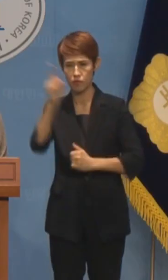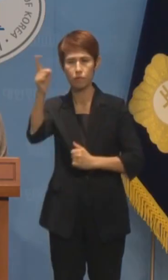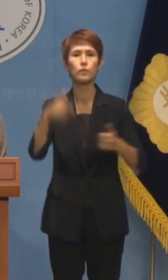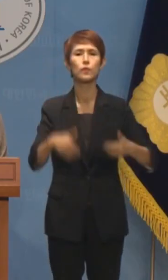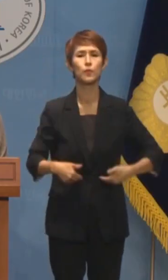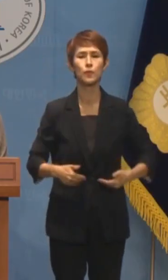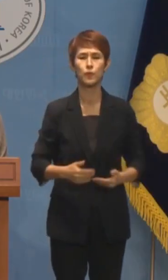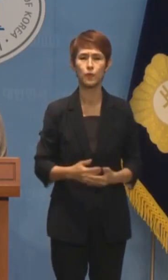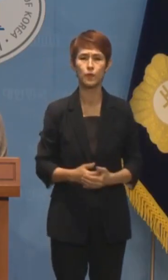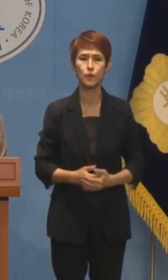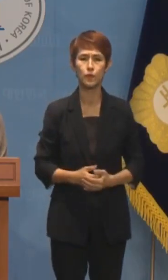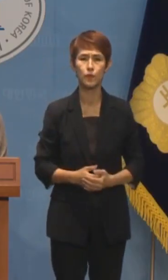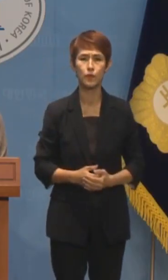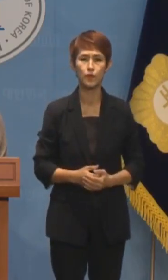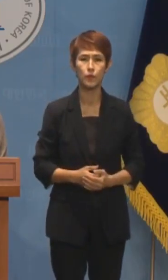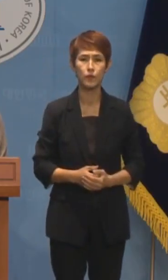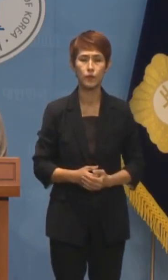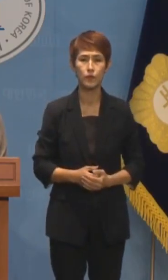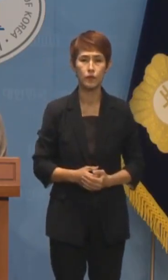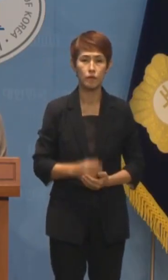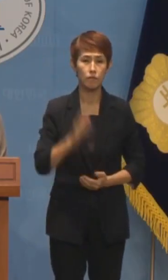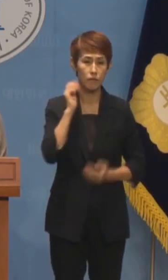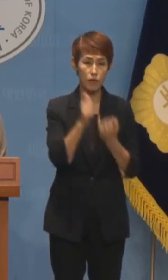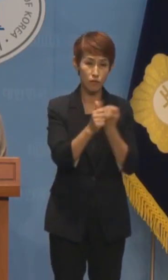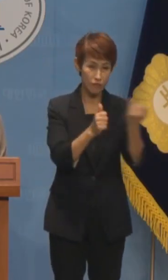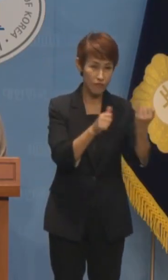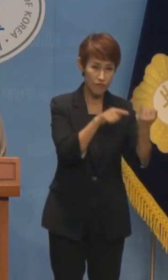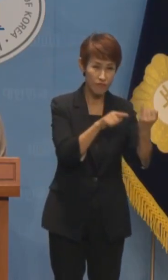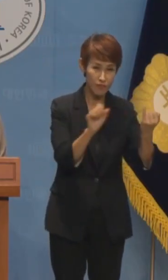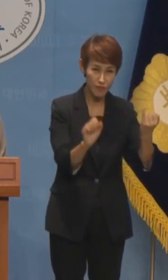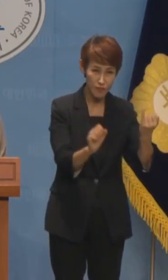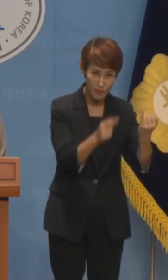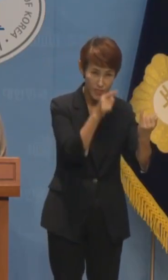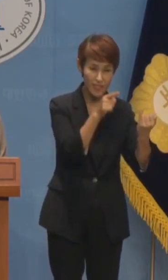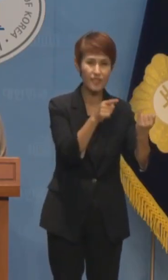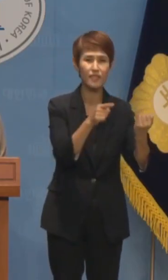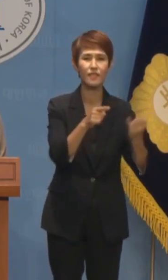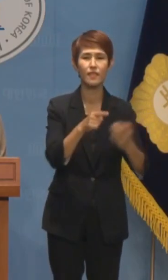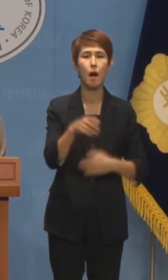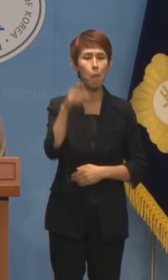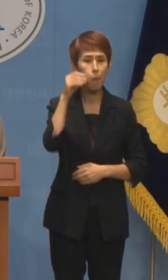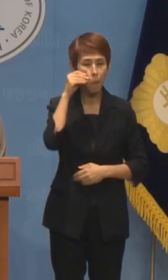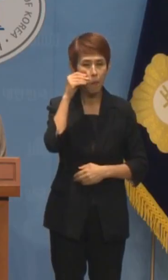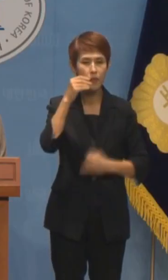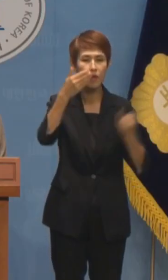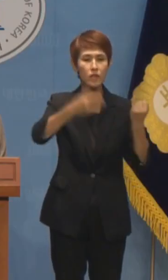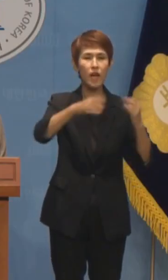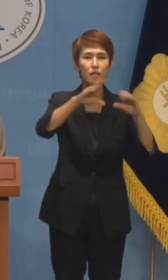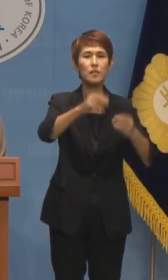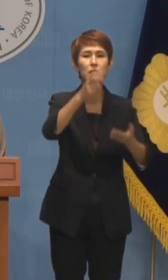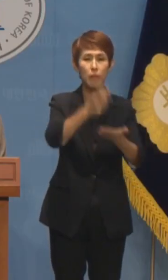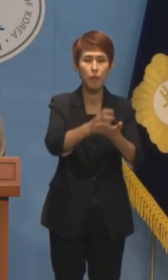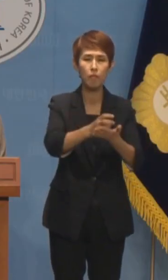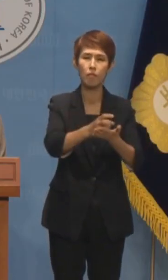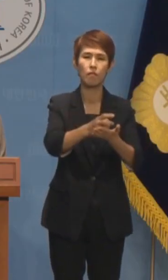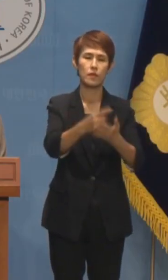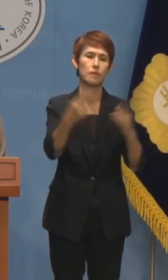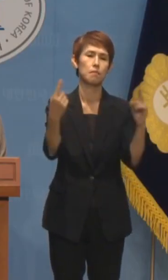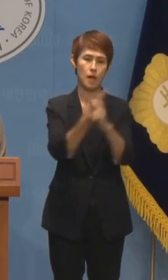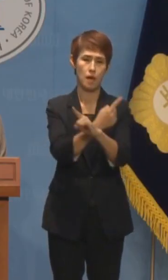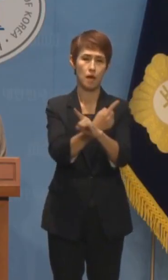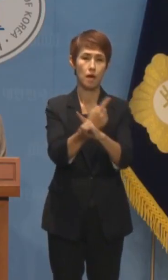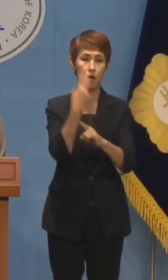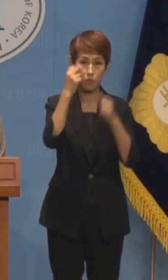올리십시오. 그것이 김 여사로 인해 사문화된 청탁금지법을 살리고 검찰의 존재 유의를